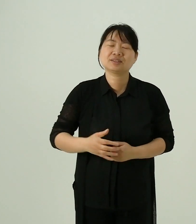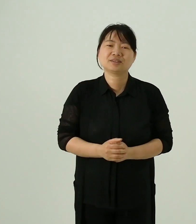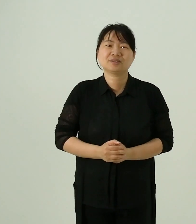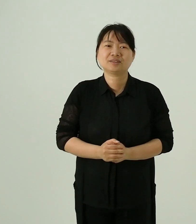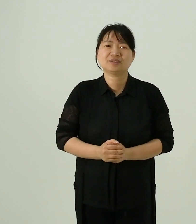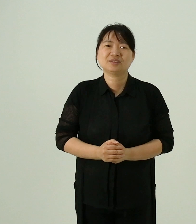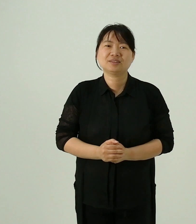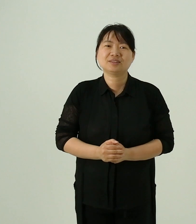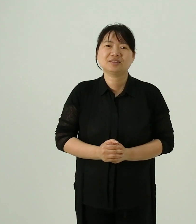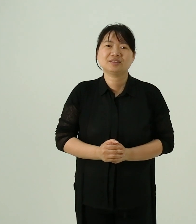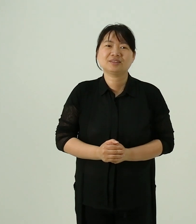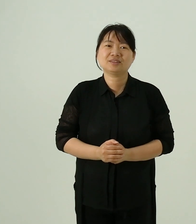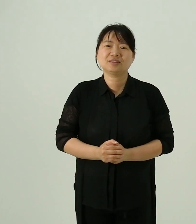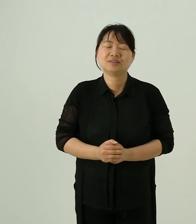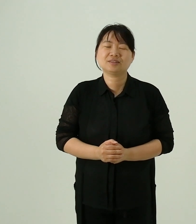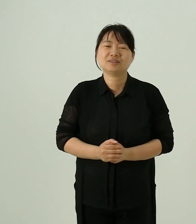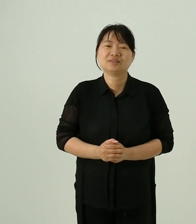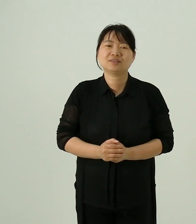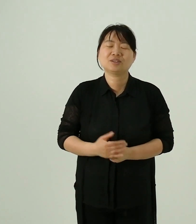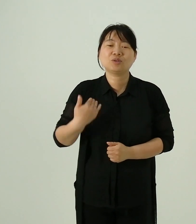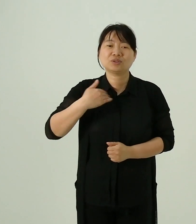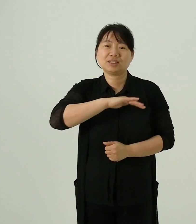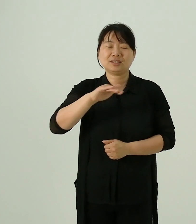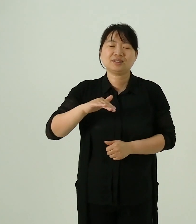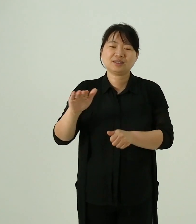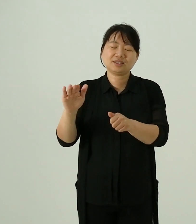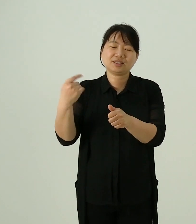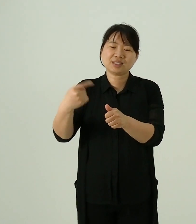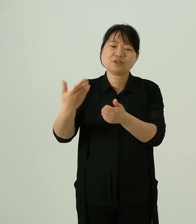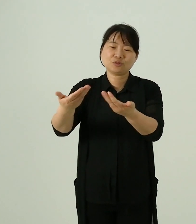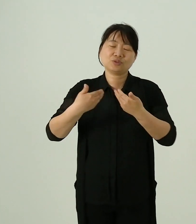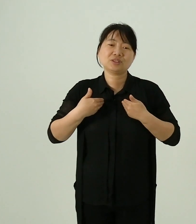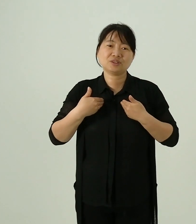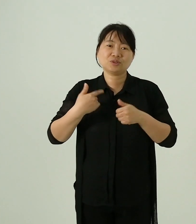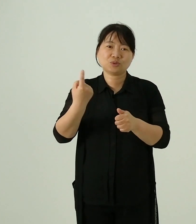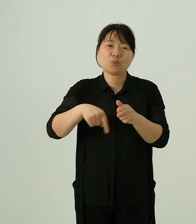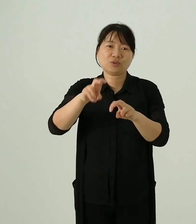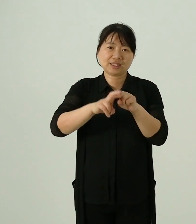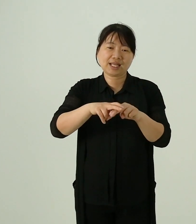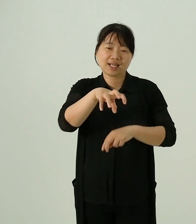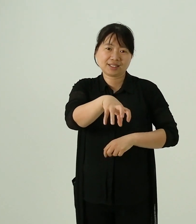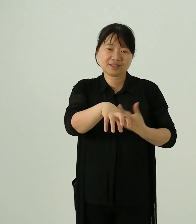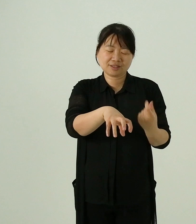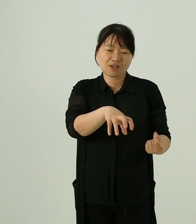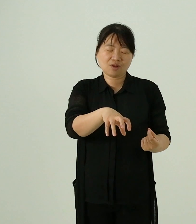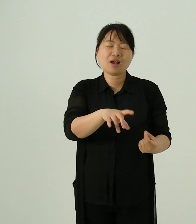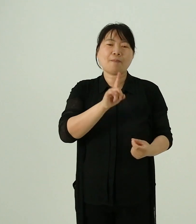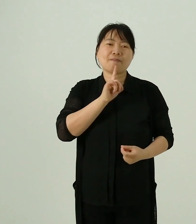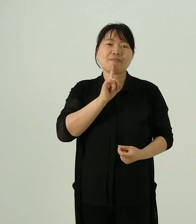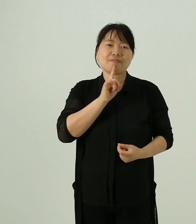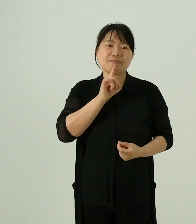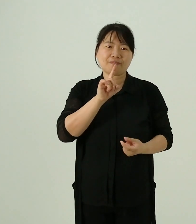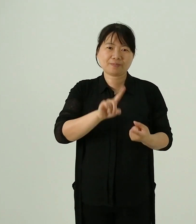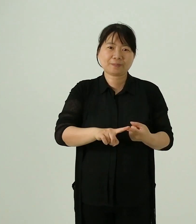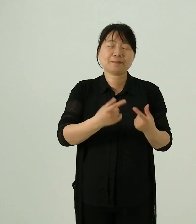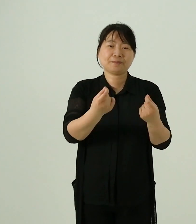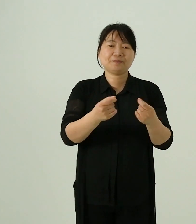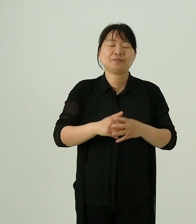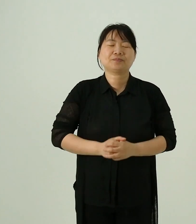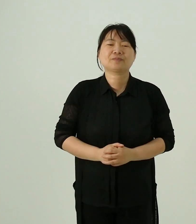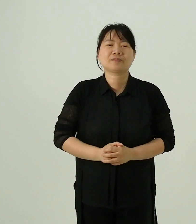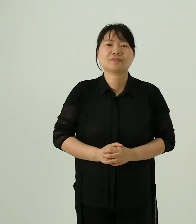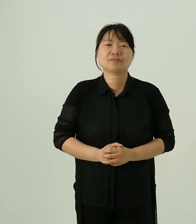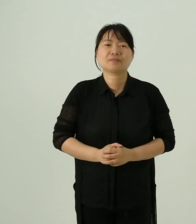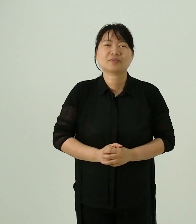전부 하나님의 우리를 가르치시는 교육의 현장이고 메시지예요.